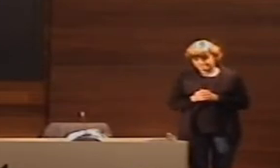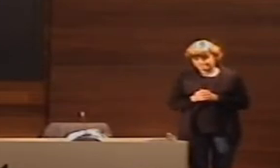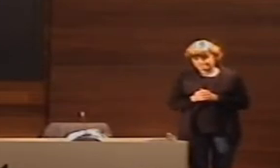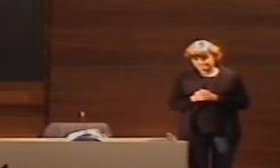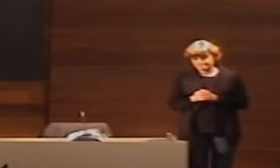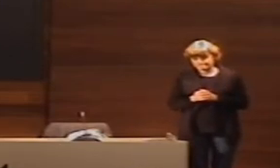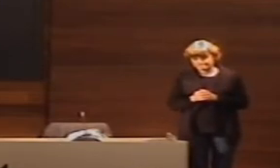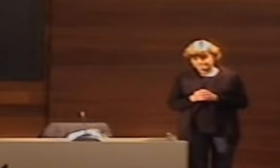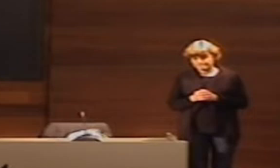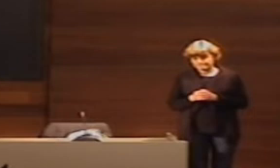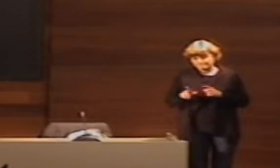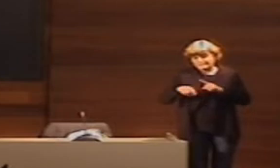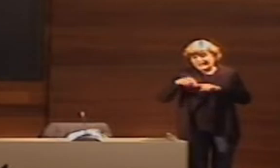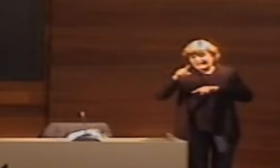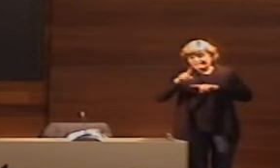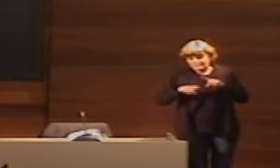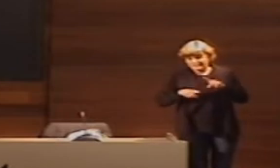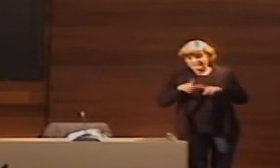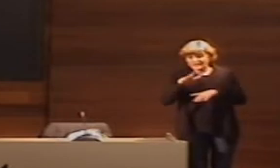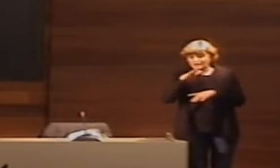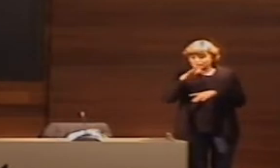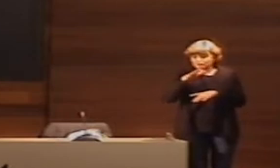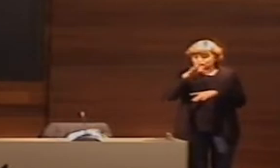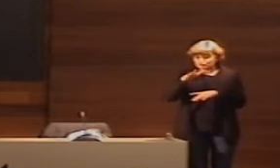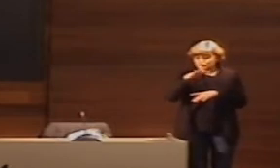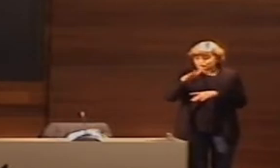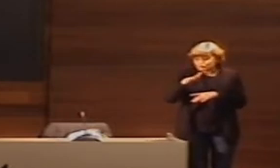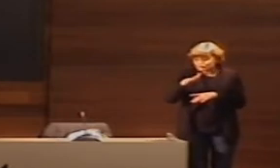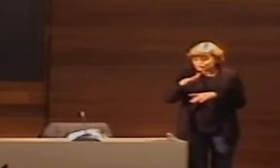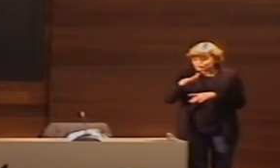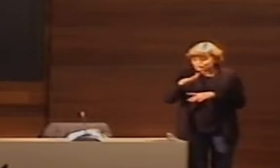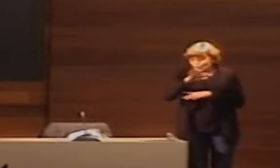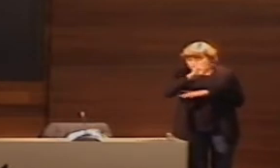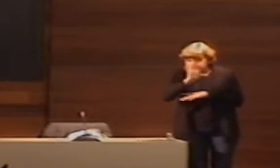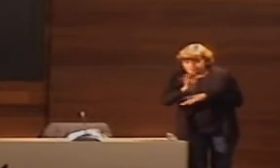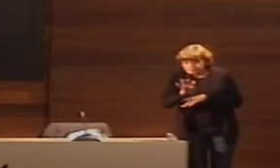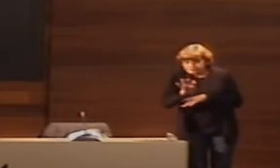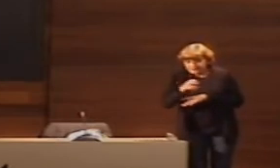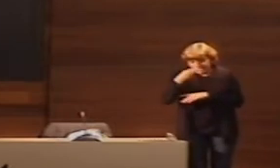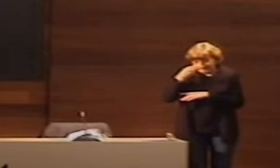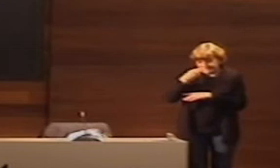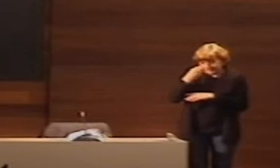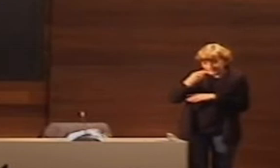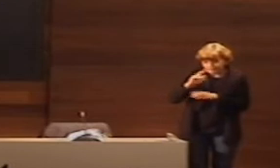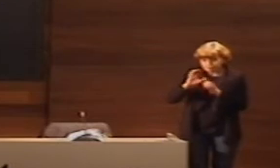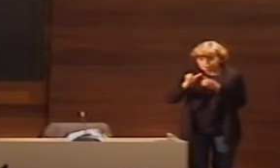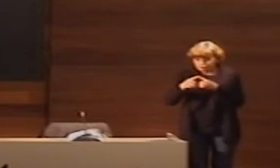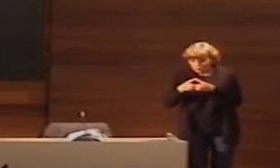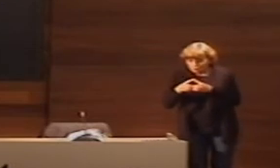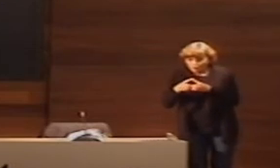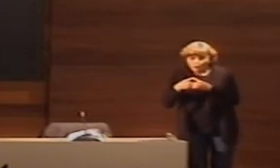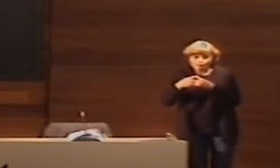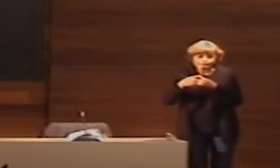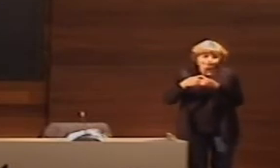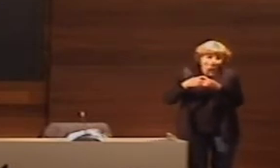a Ecoembes, que es una organización supuestamente sin ánimo de lucro, pero que representa pues los grandes intereses de los fabricantes